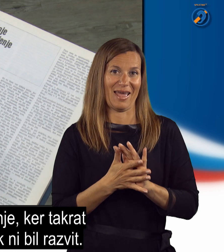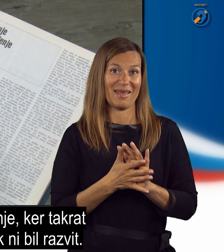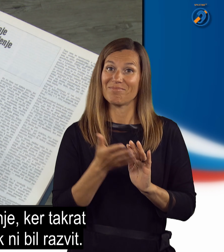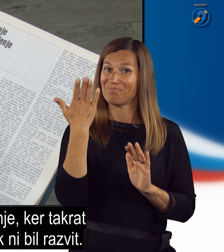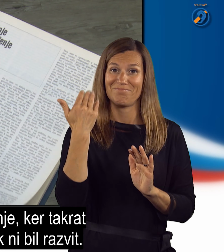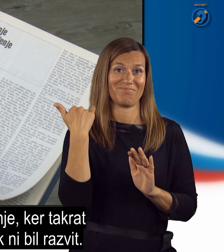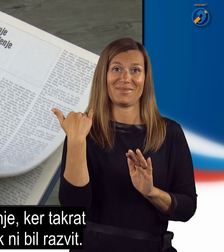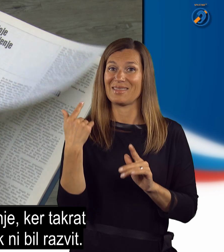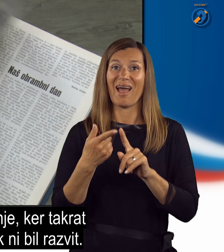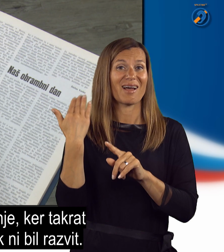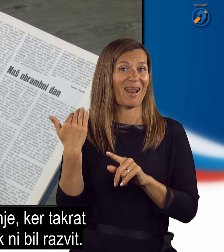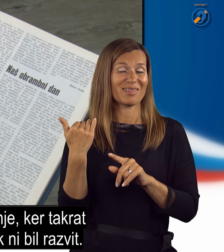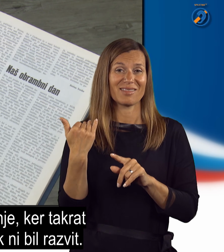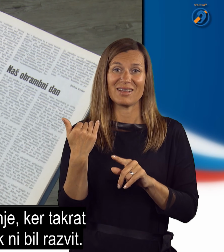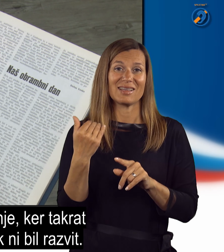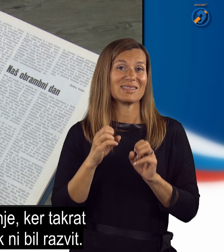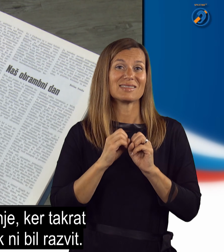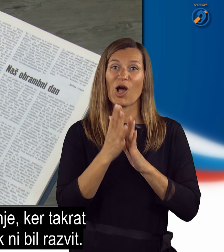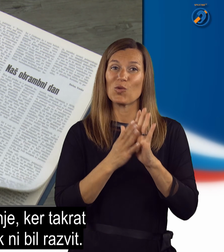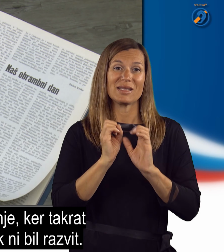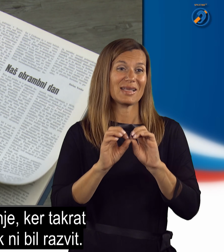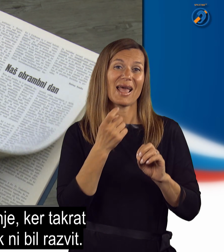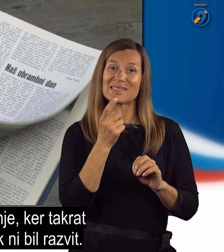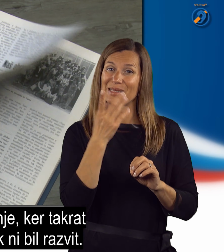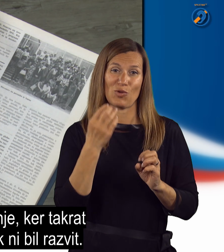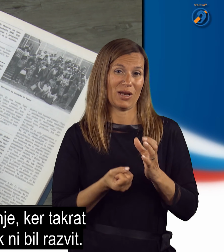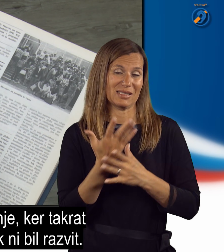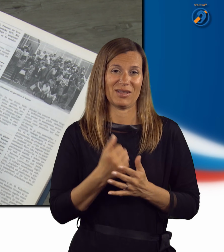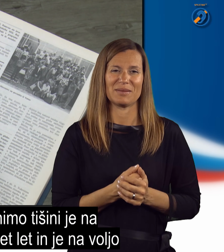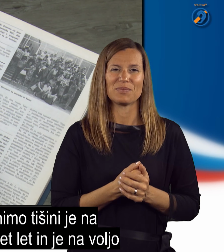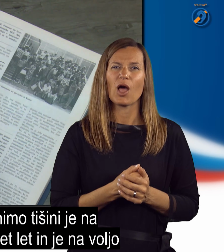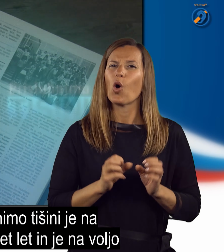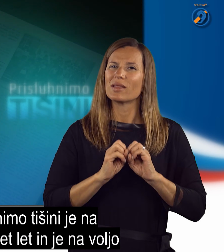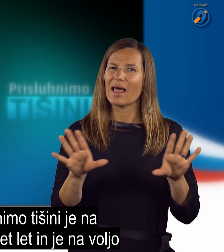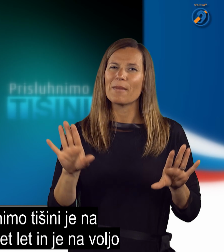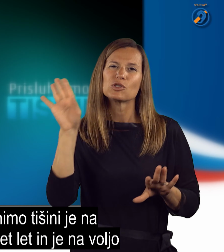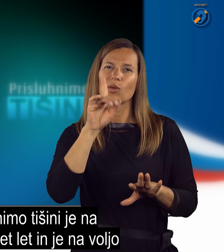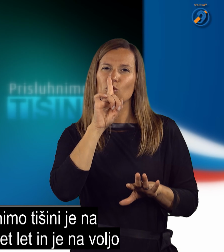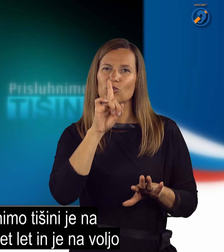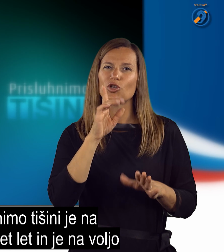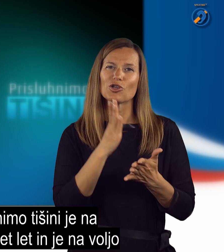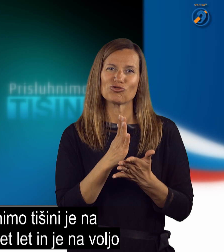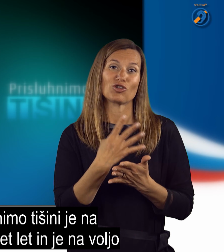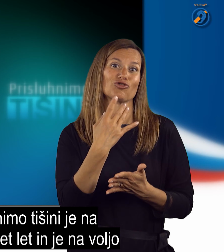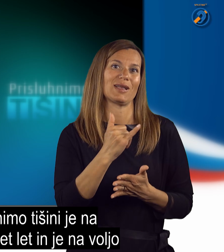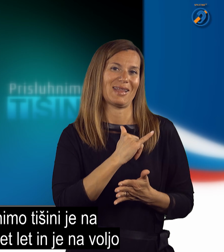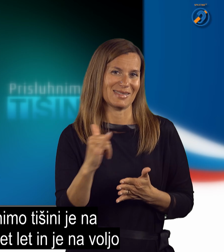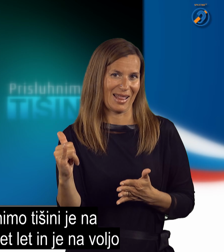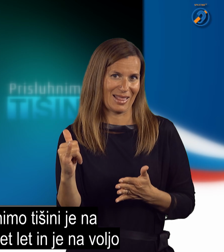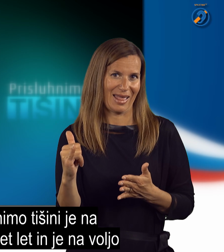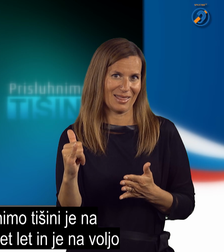ker takrat znakovni jezik ni bil razvit. Oddaja Prisluhnimo tišini je na sporedu